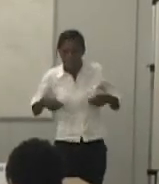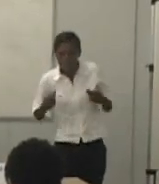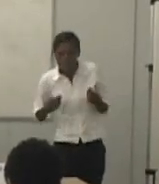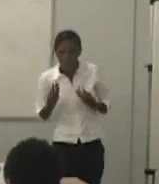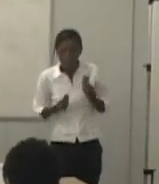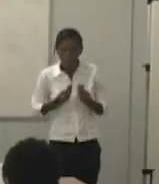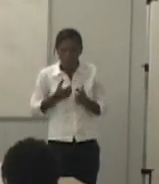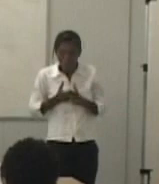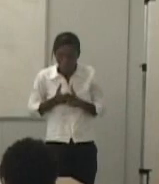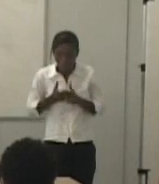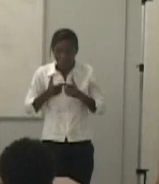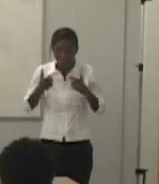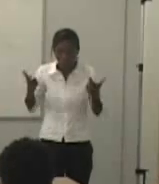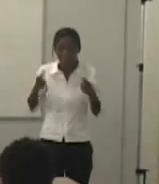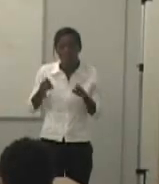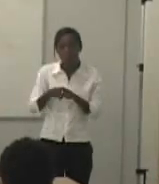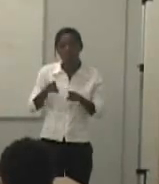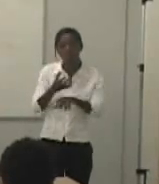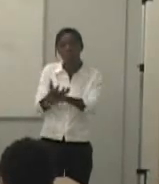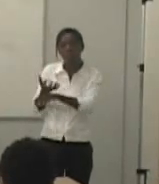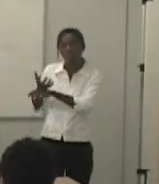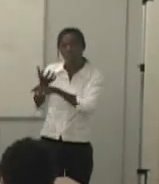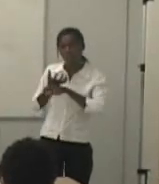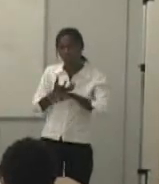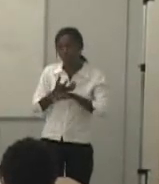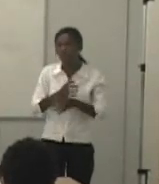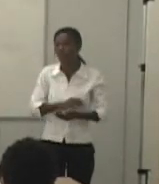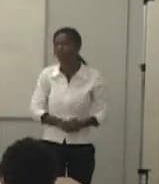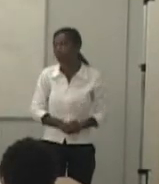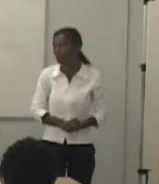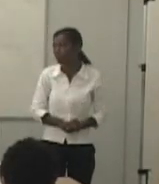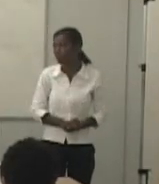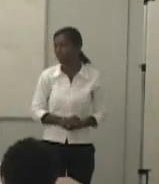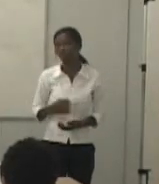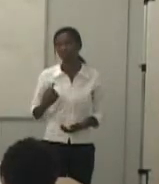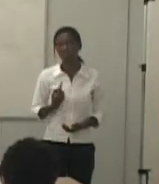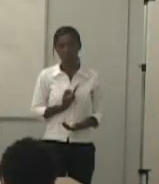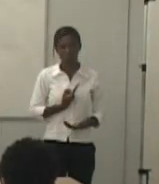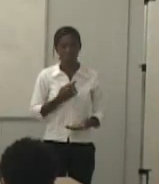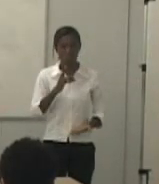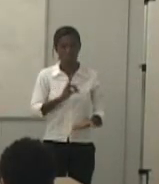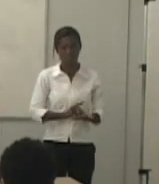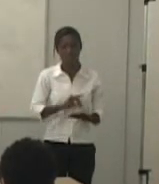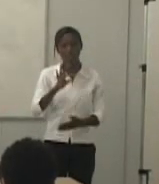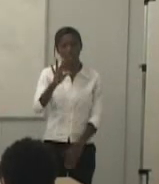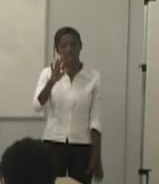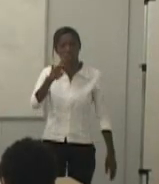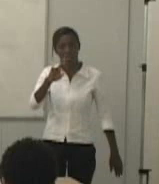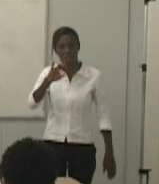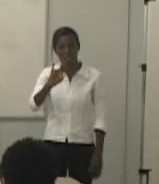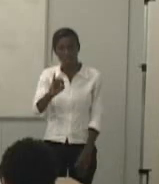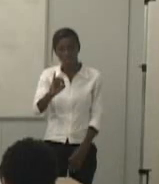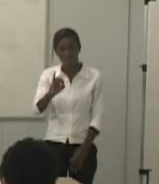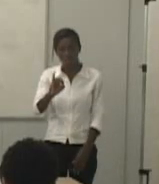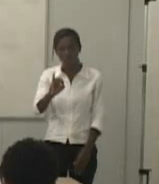maior de disciplinas eleitas A gente na realidade a pr1 vetou o projeto